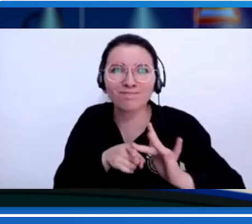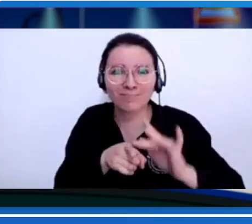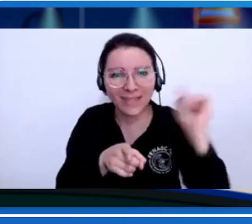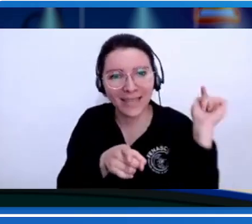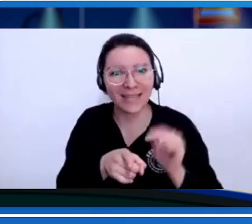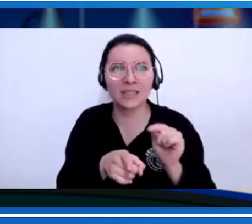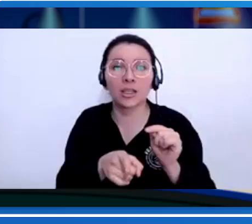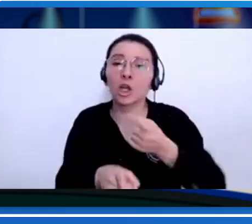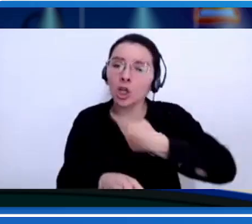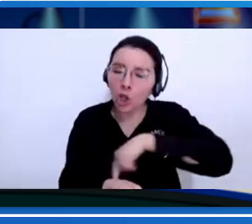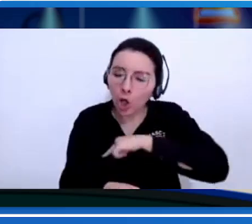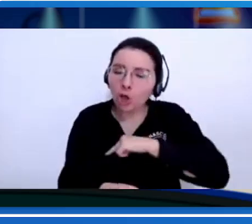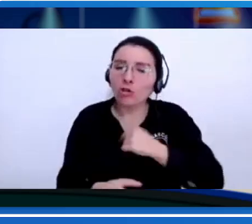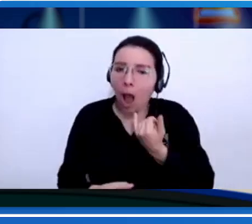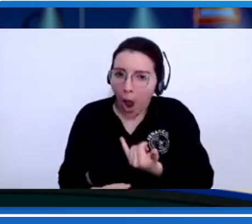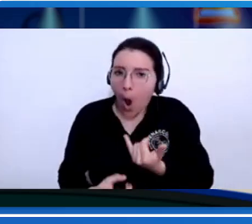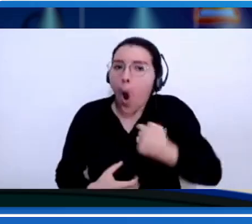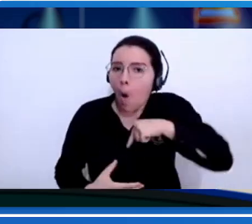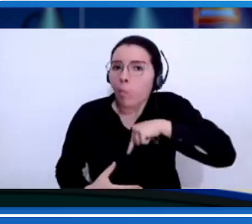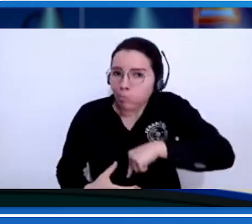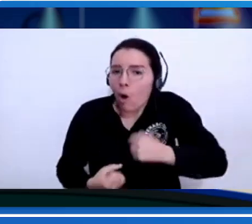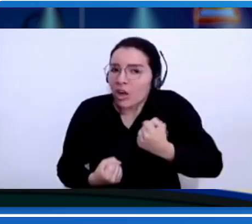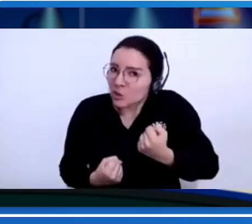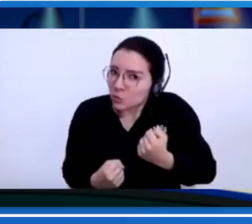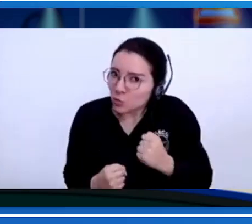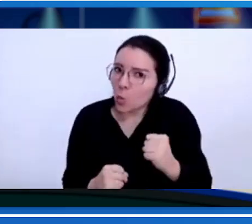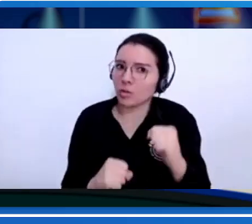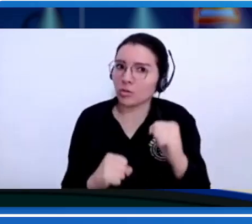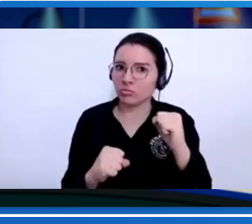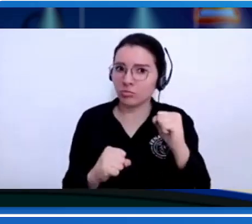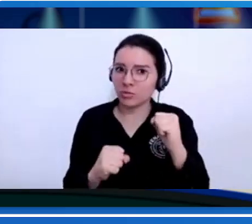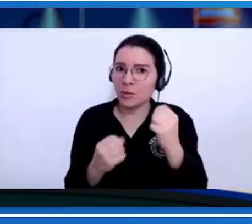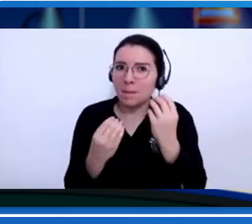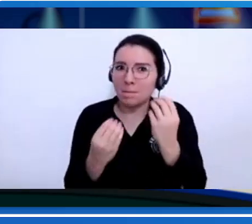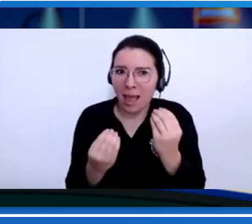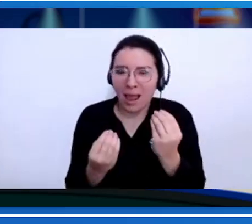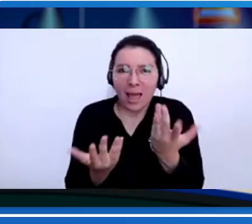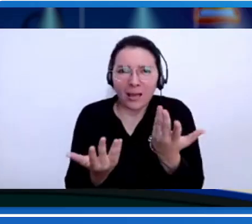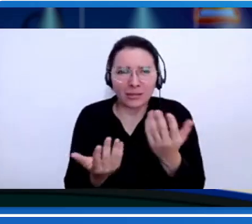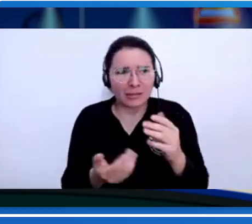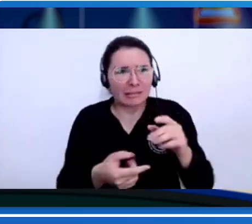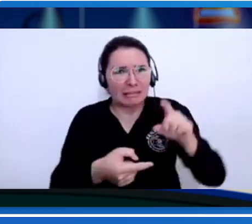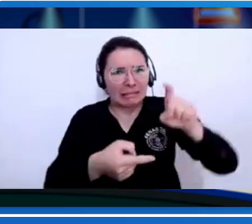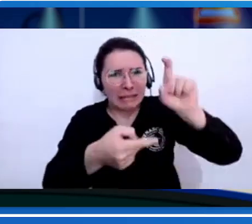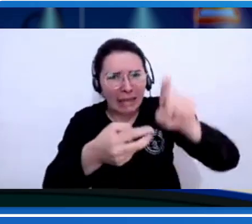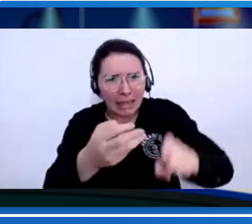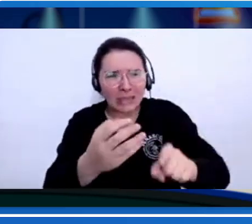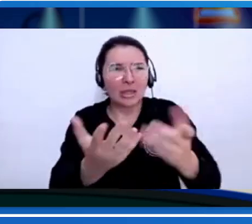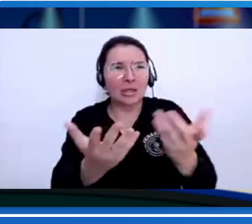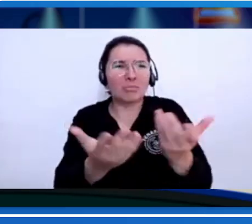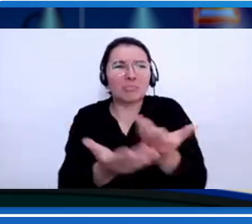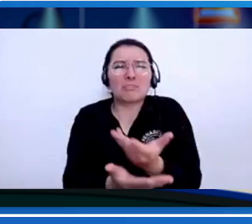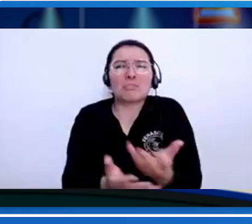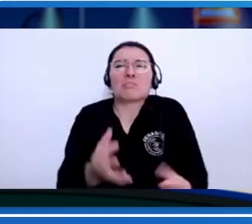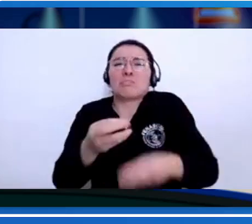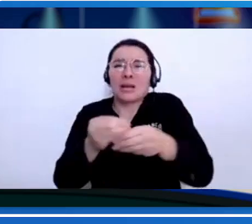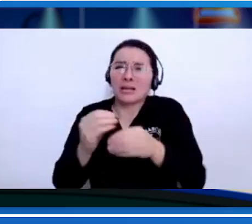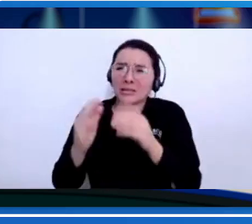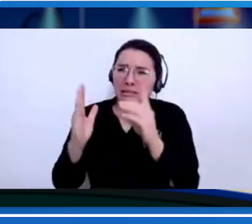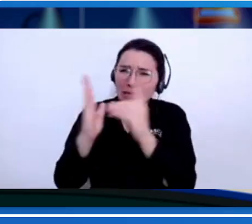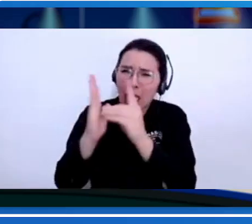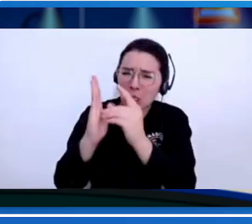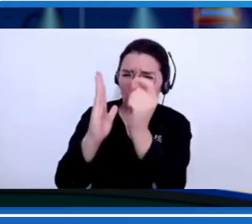los esfuerzos para que ese cúmulo de requisitos, ese